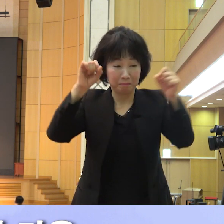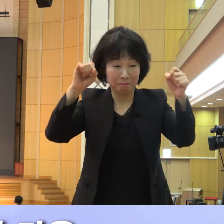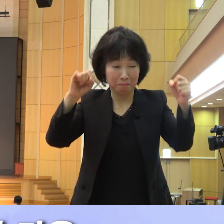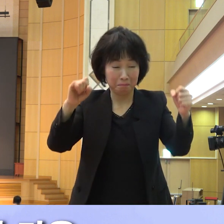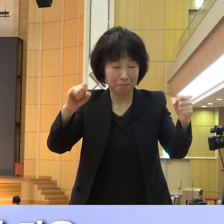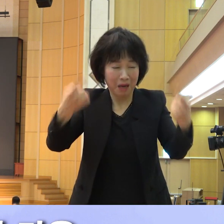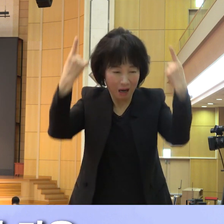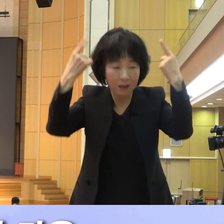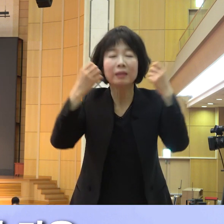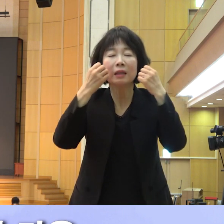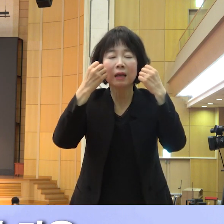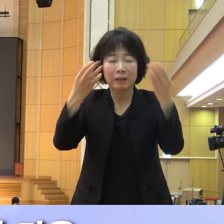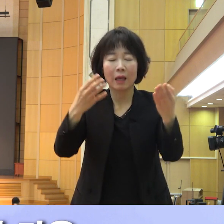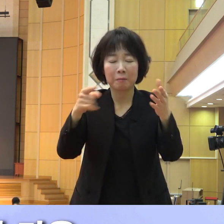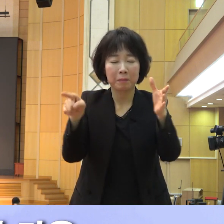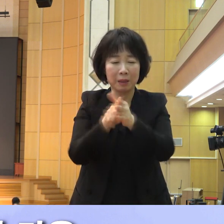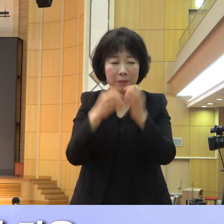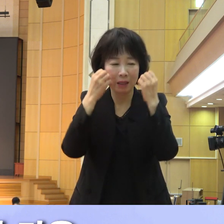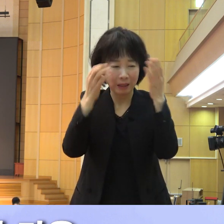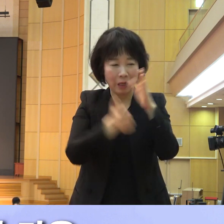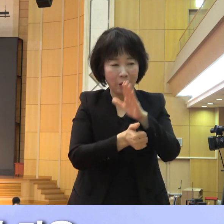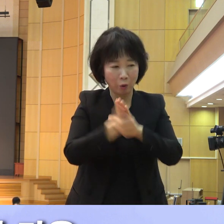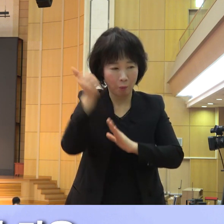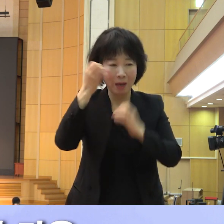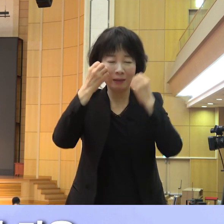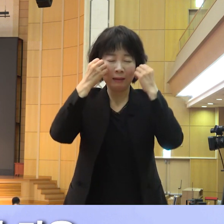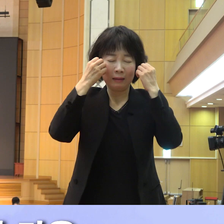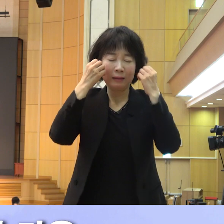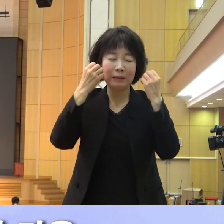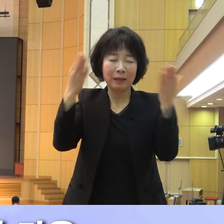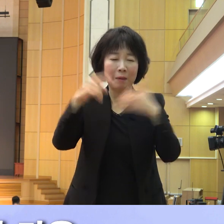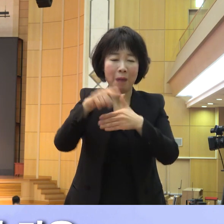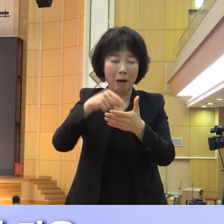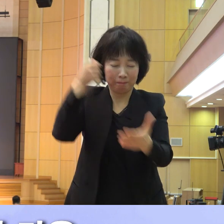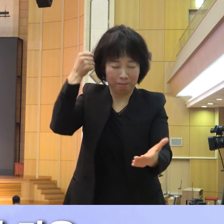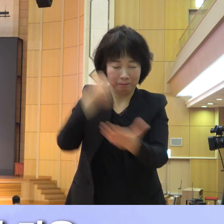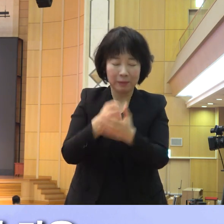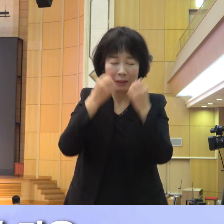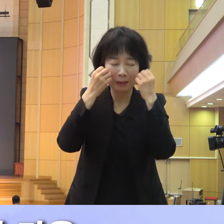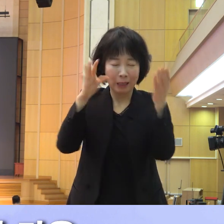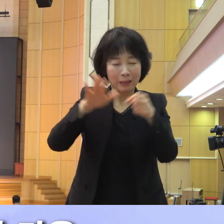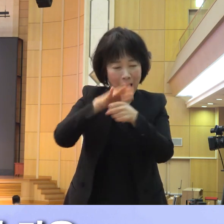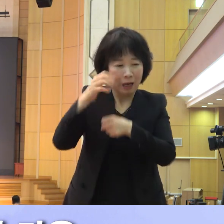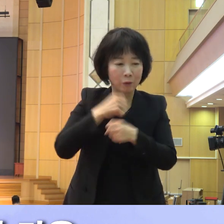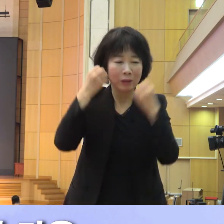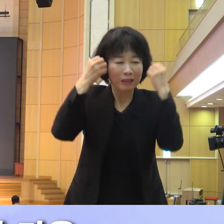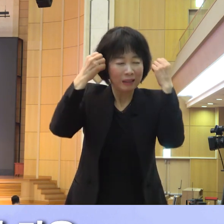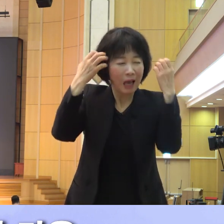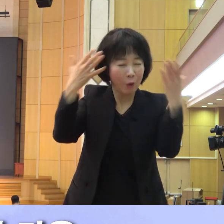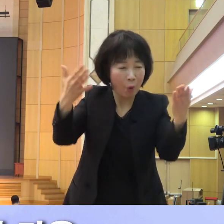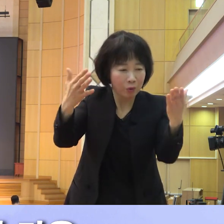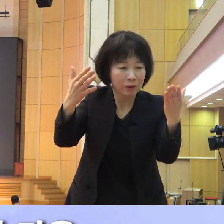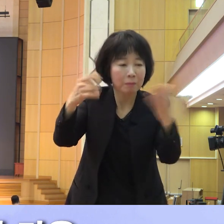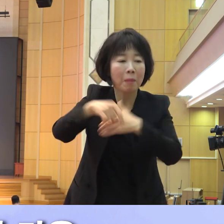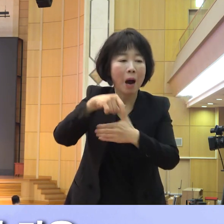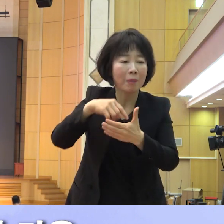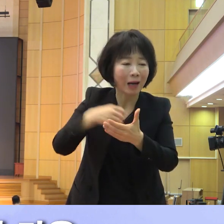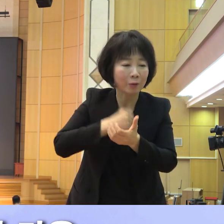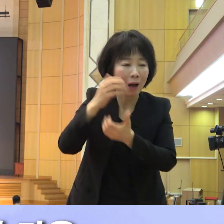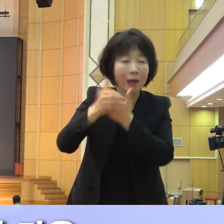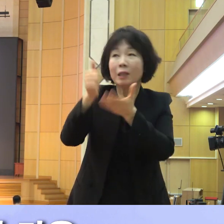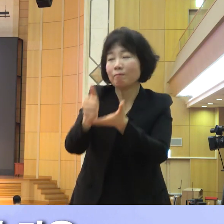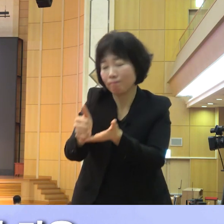새 믿음과 새 소망과 새로운 사랑을 품고 주님을